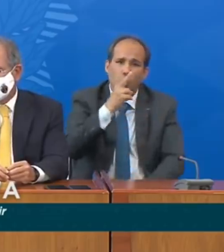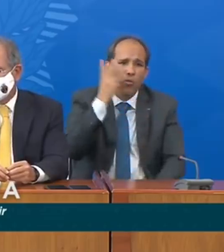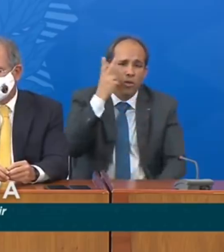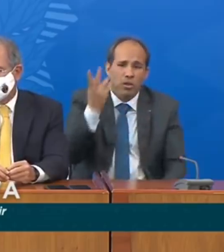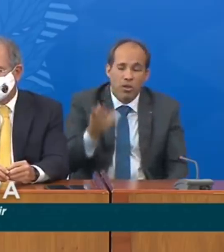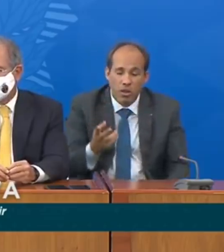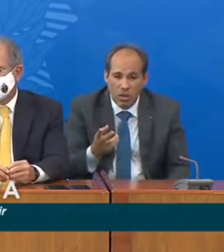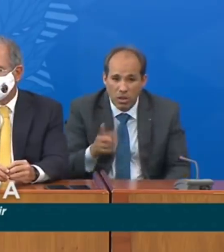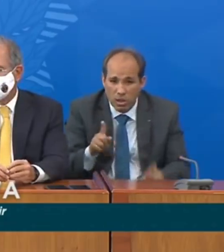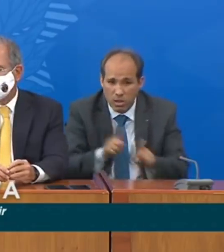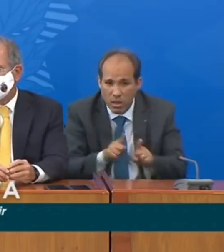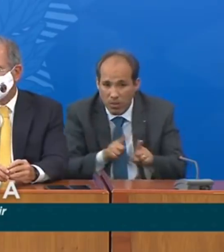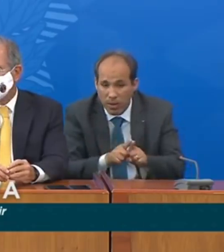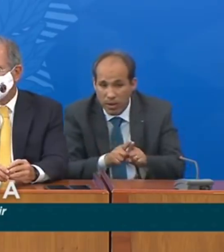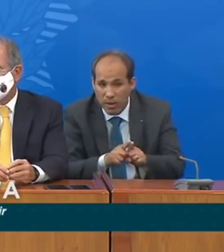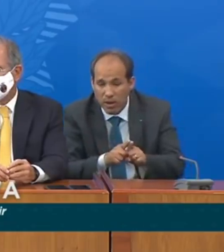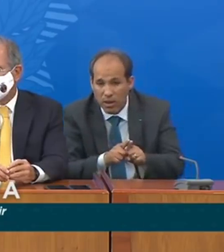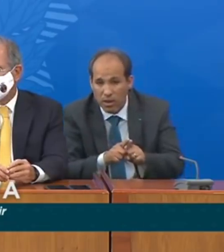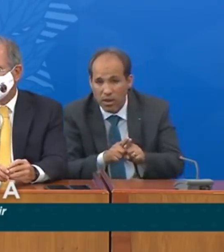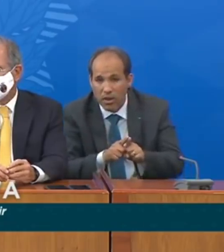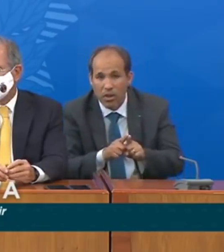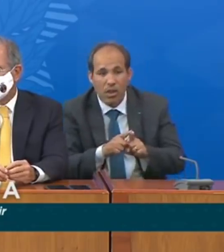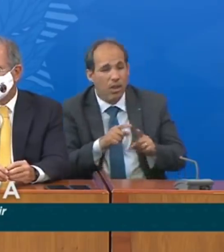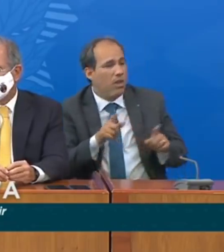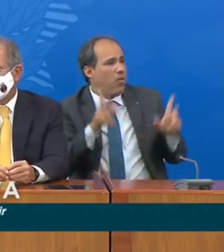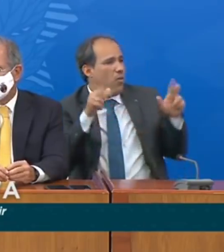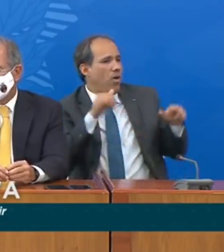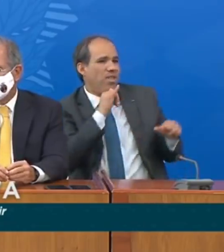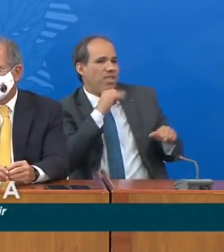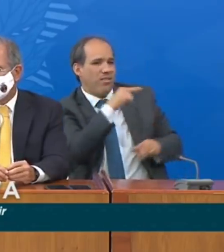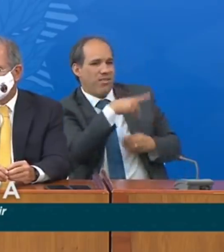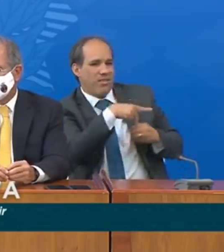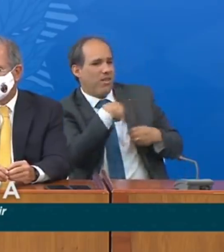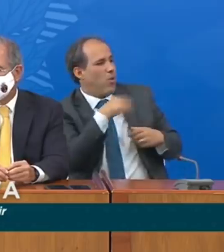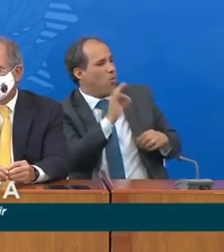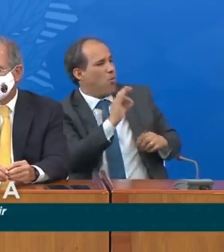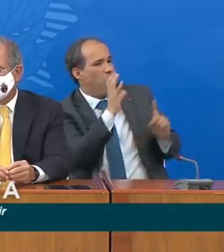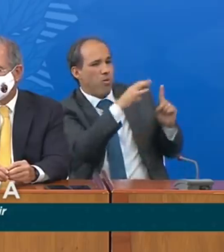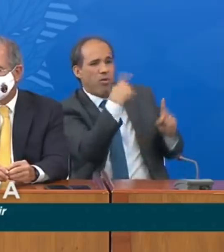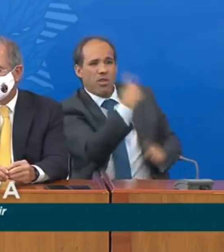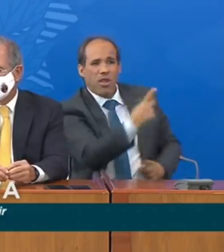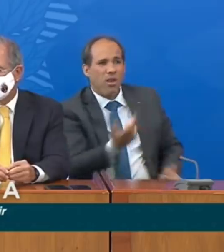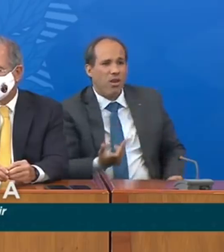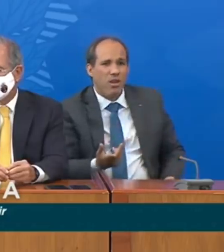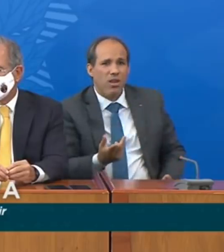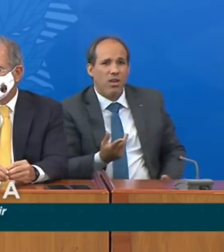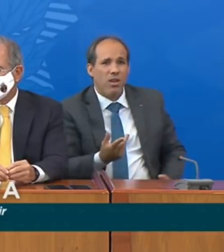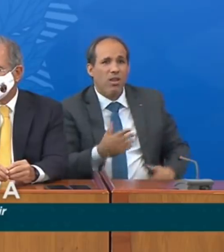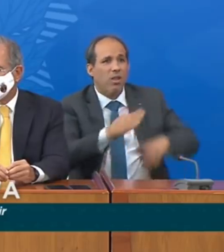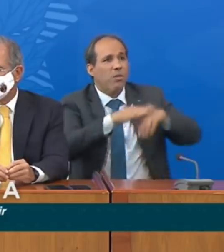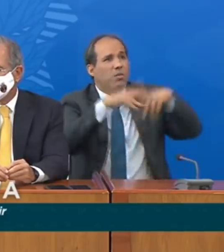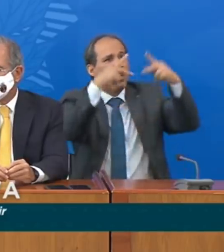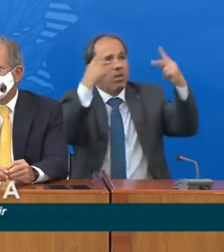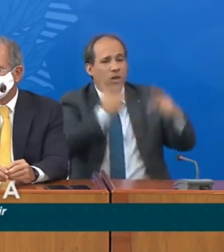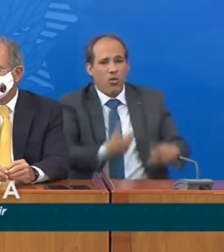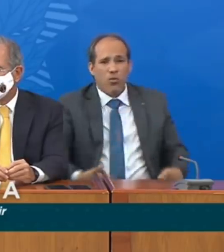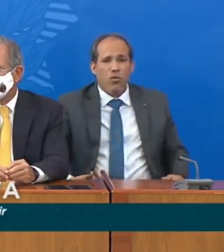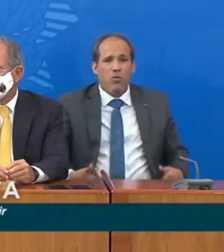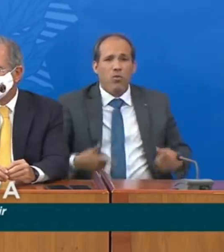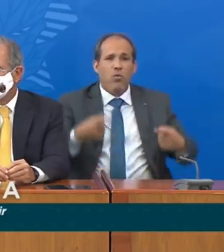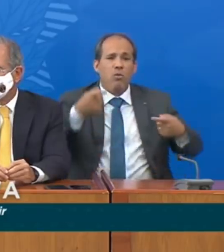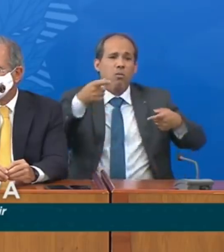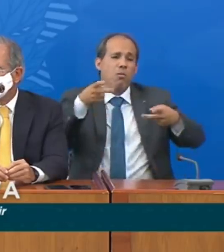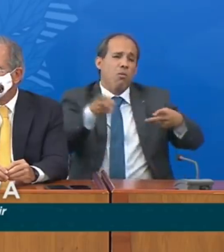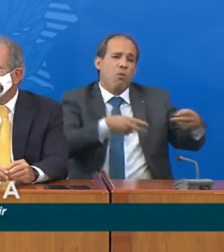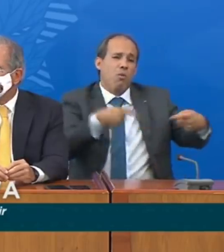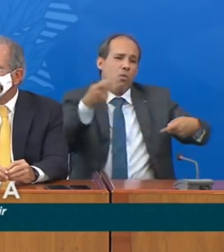nossa na Petrobras, não há nenhuma interferência nossa naquilo que é cobrado pelos senhores governadores. É bom conversar